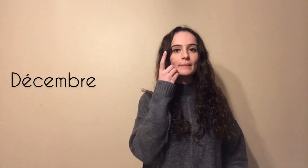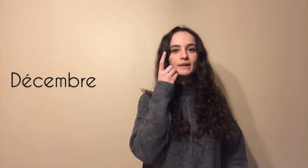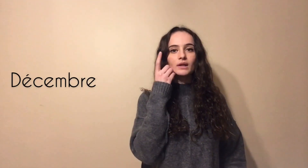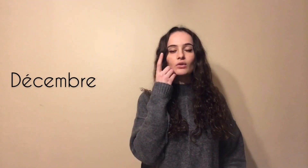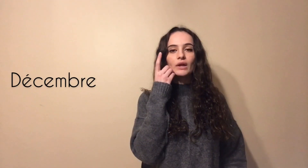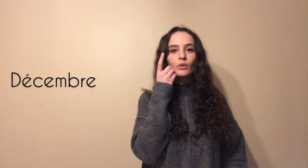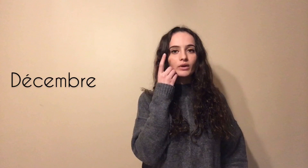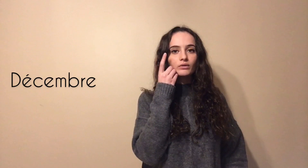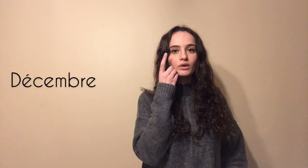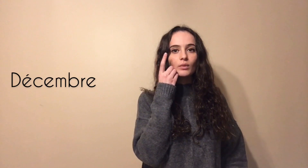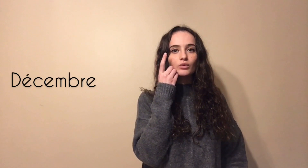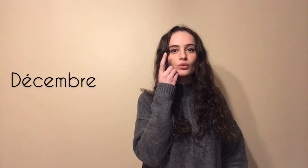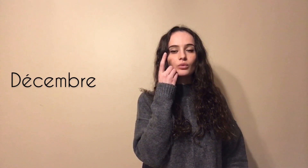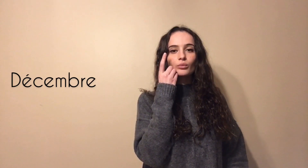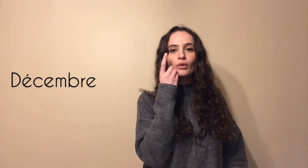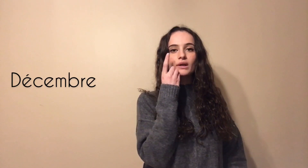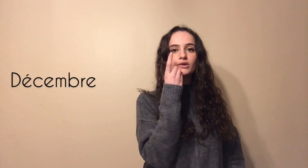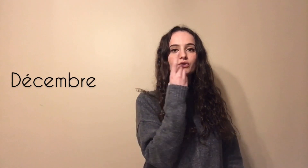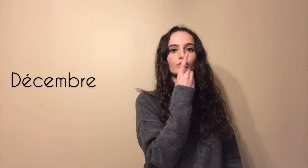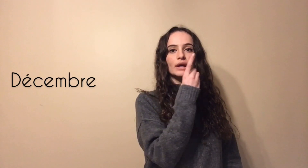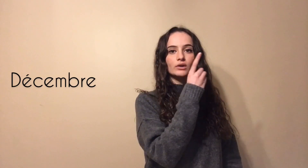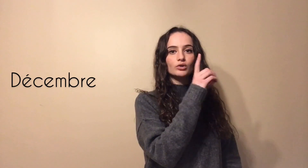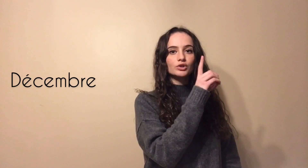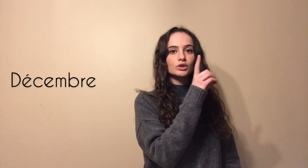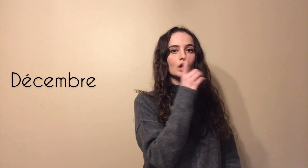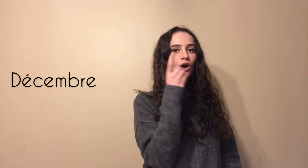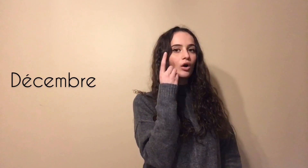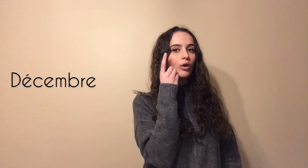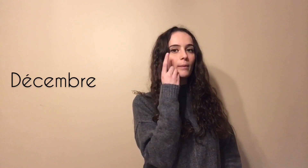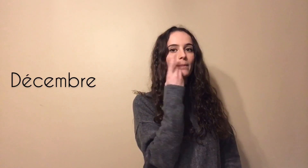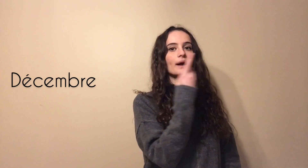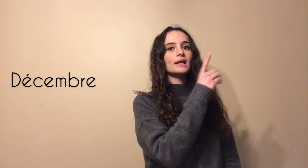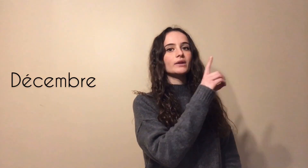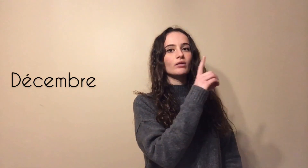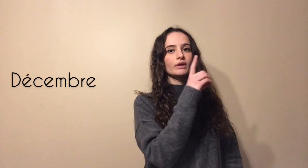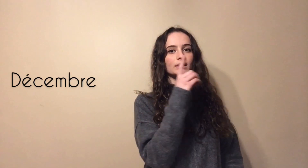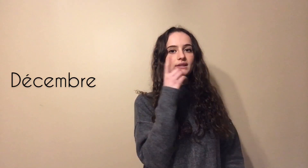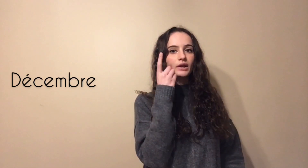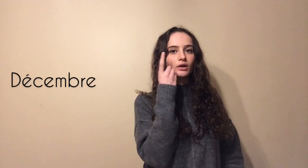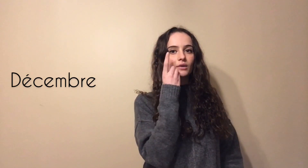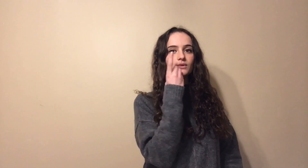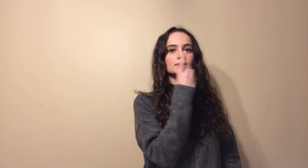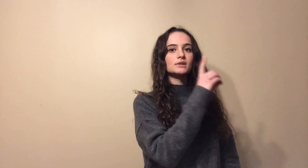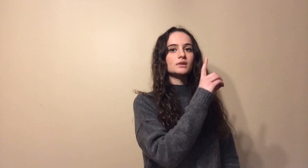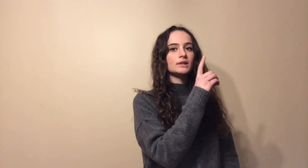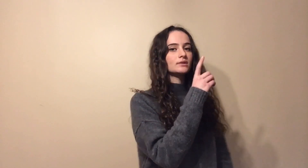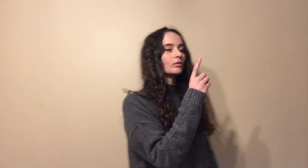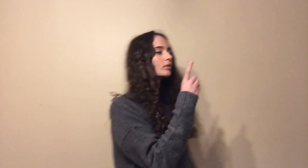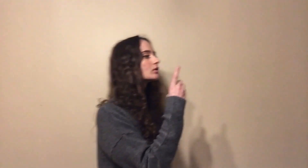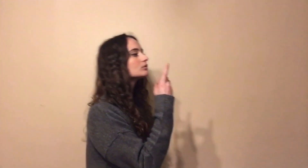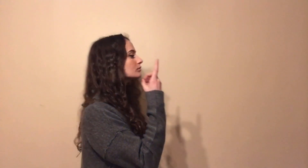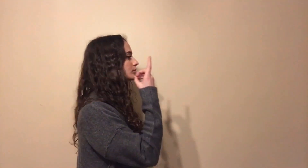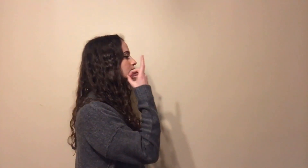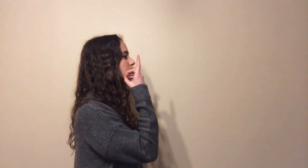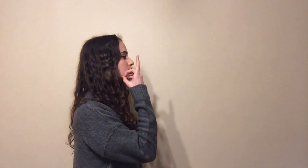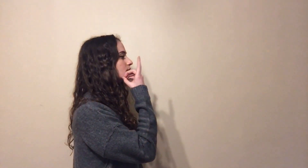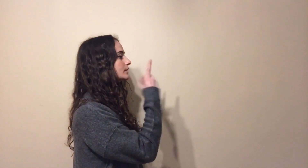partir de la droite de votre menton pour aller jusque la gauche en balayant vers l'extérieur, comme ceci. Décembre.